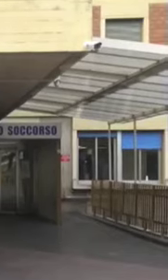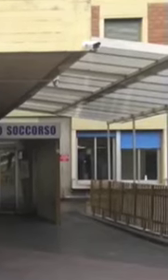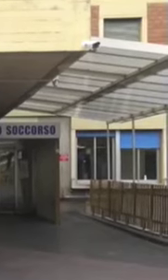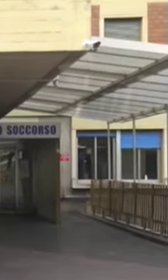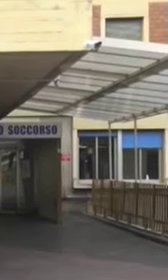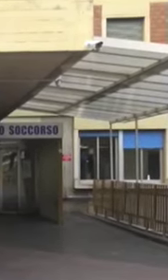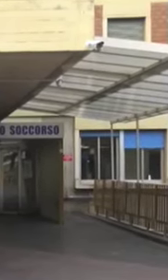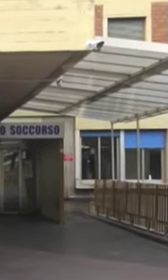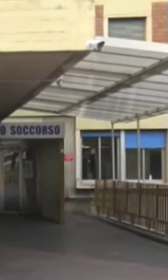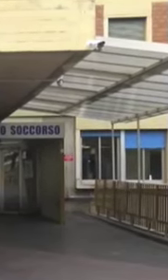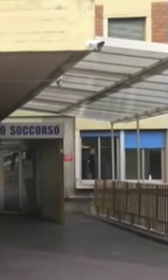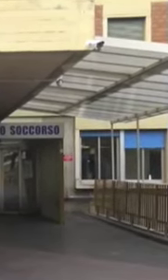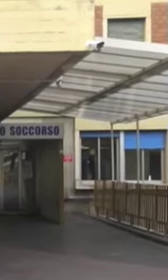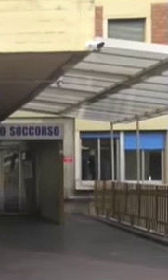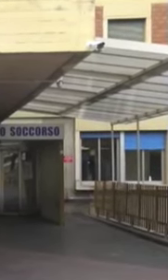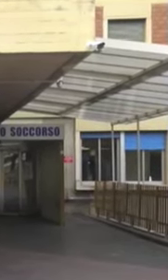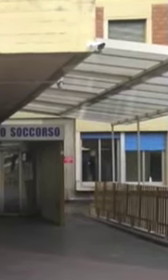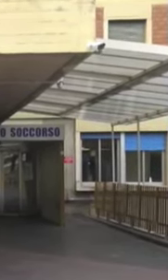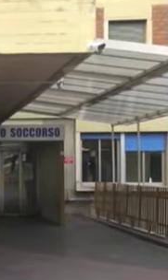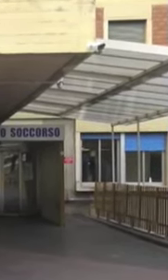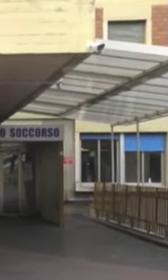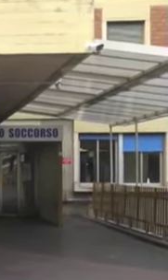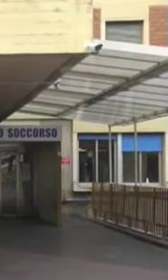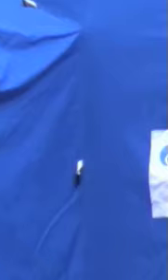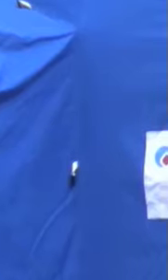che porta il totale dei pazienti in terapia intensiva a